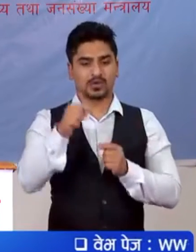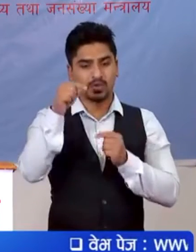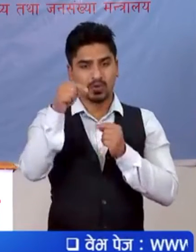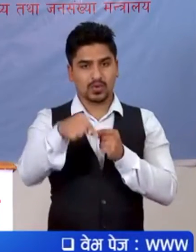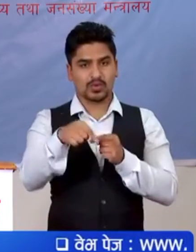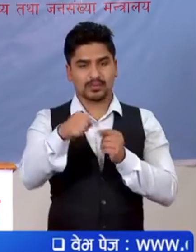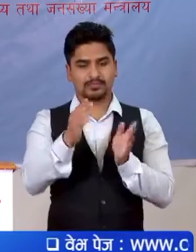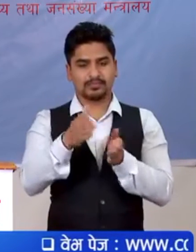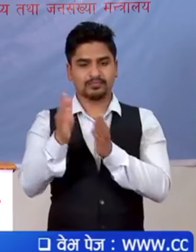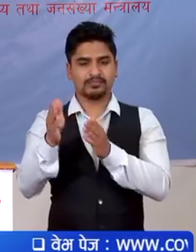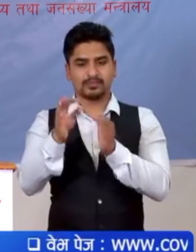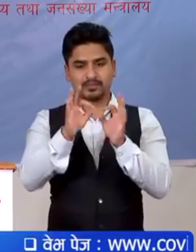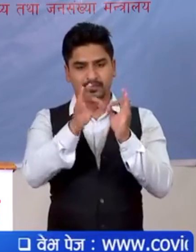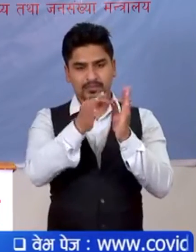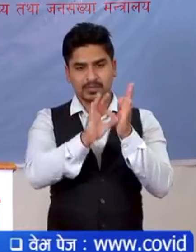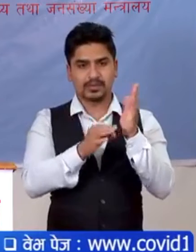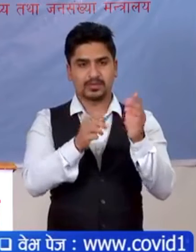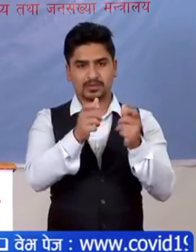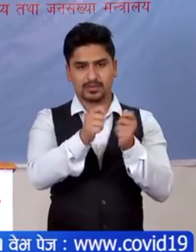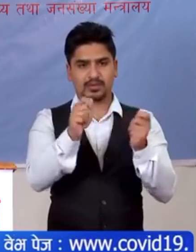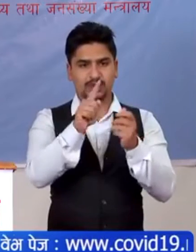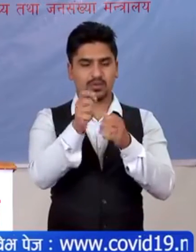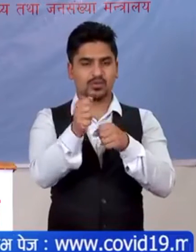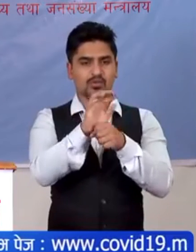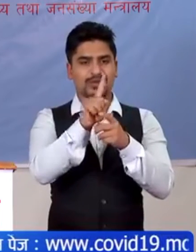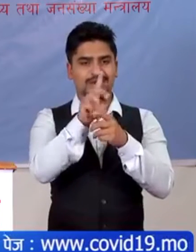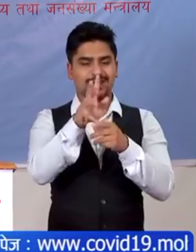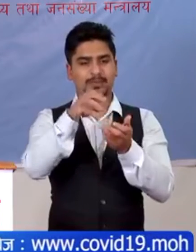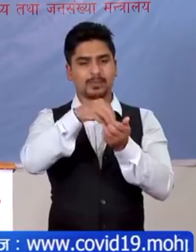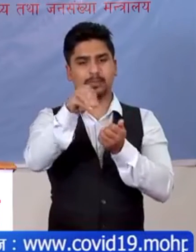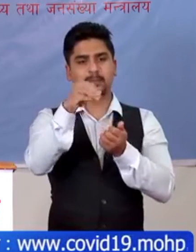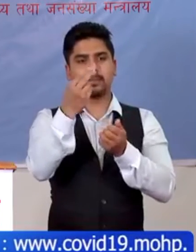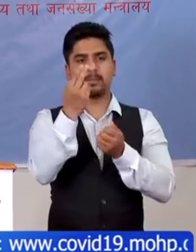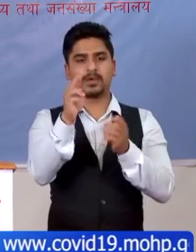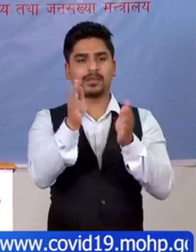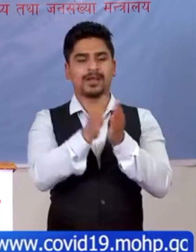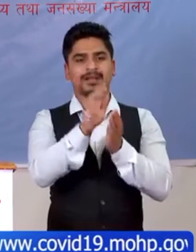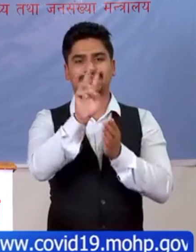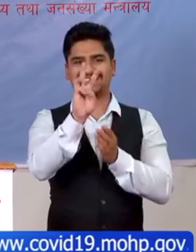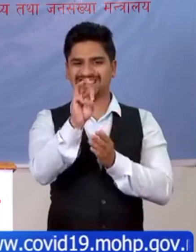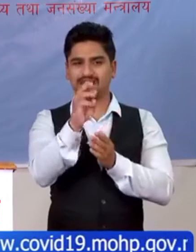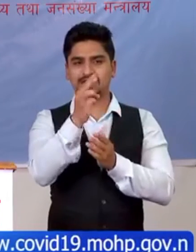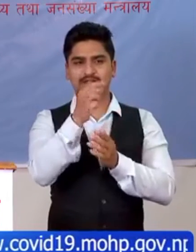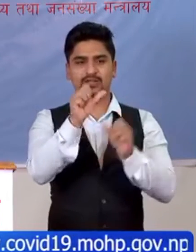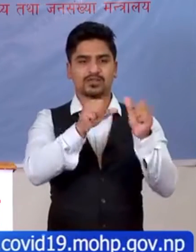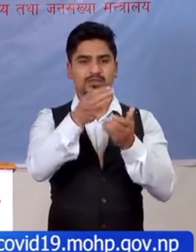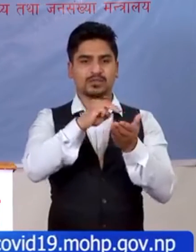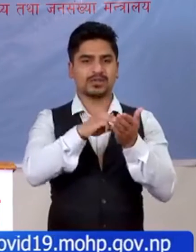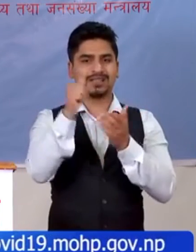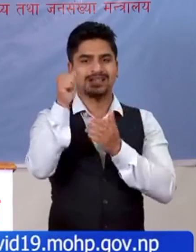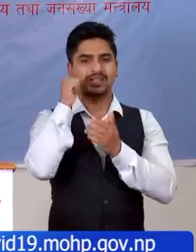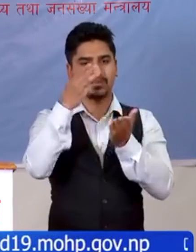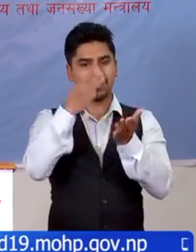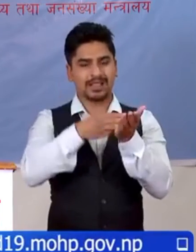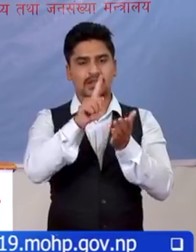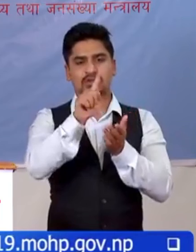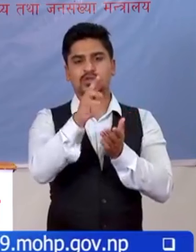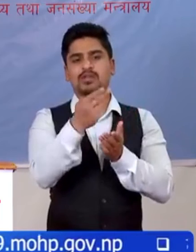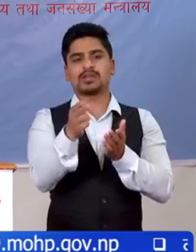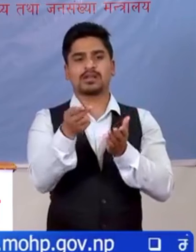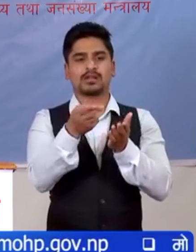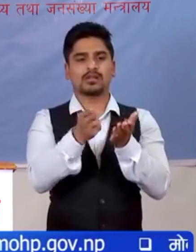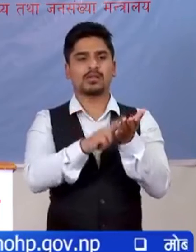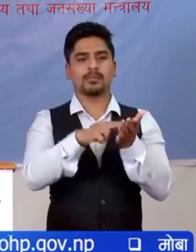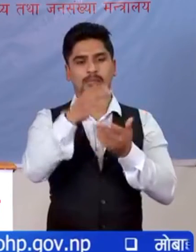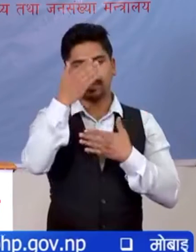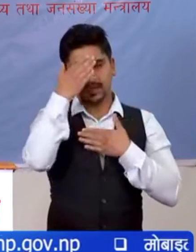हालको अध्यावधिक विवरण अनुसार COVID-19 को जम्मा पुष्टि भएको संख्या 30, जसमध्ये हिजो मात्रै 14 जना नयाँ सङ्क्रमित,